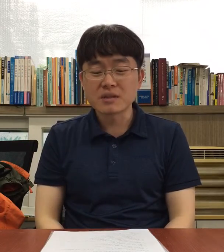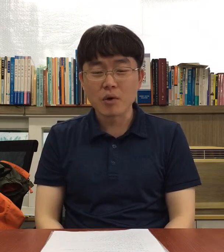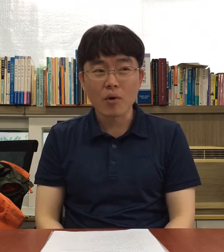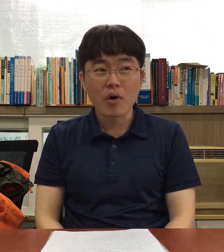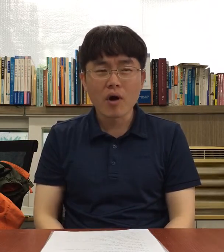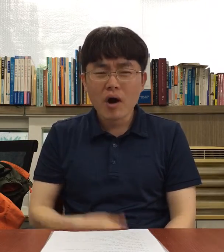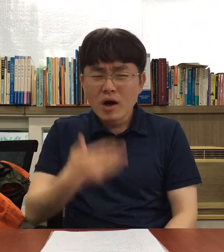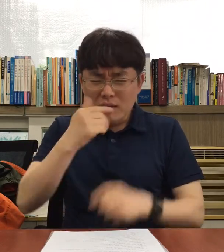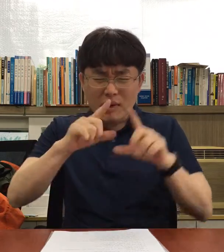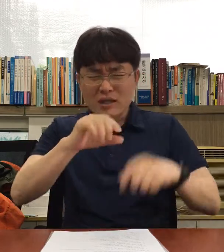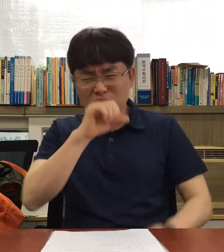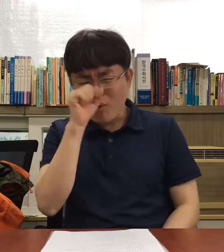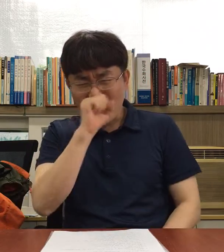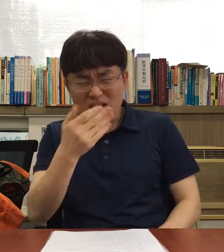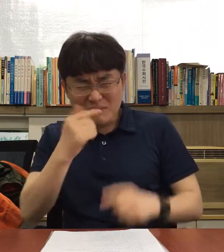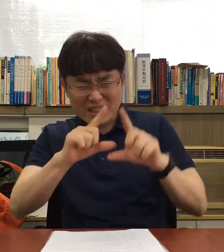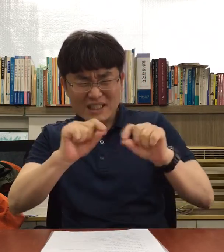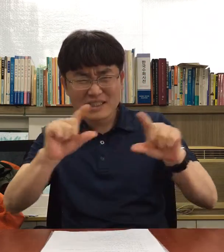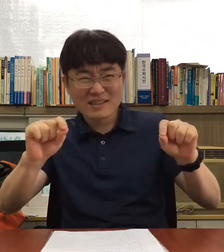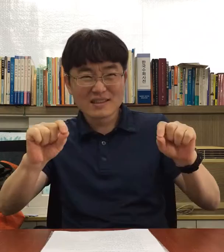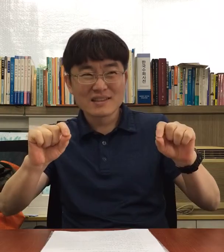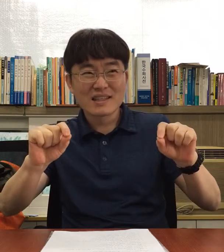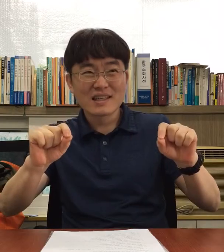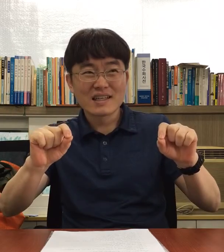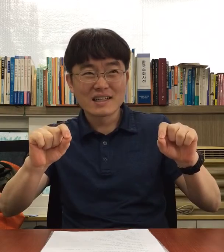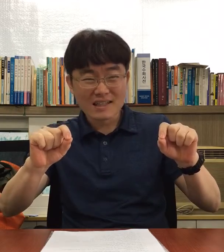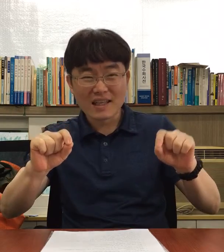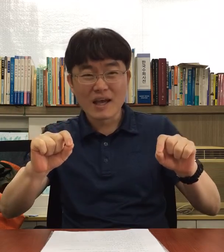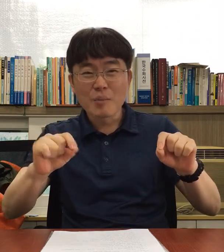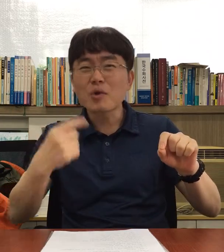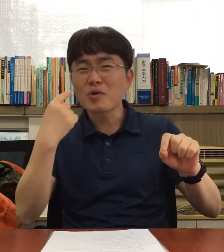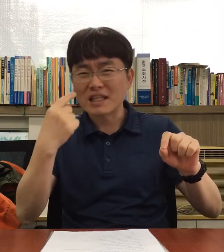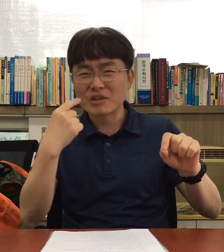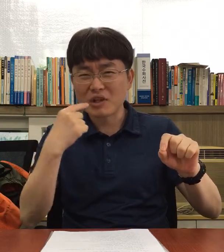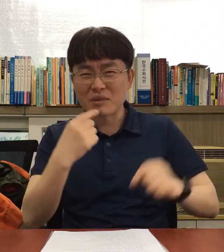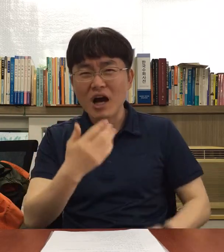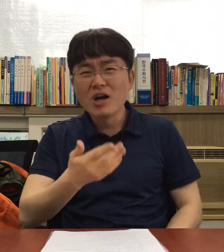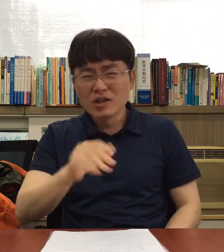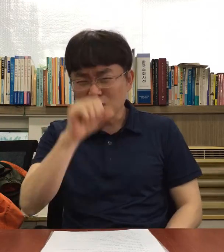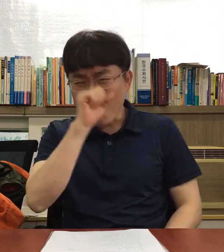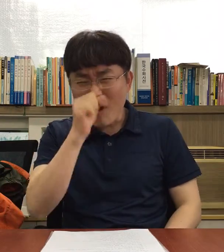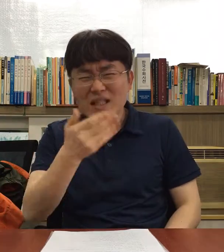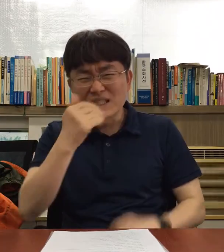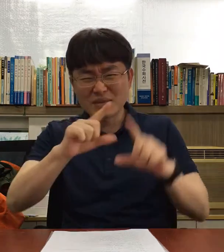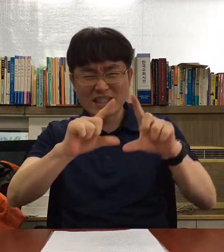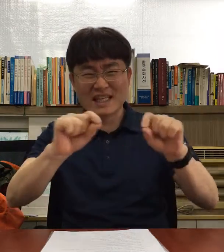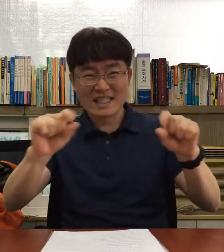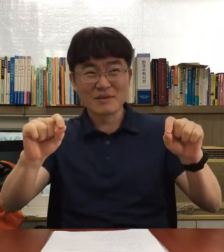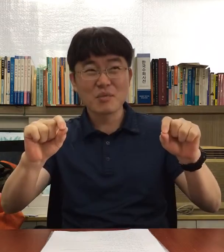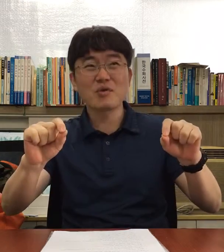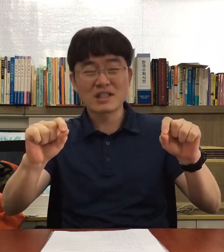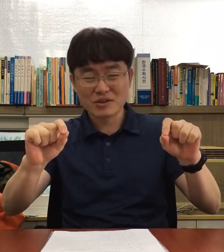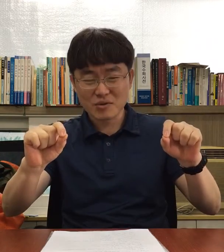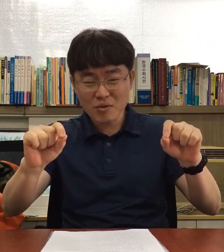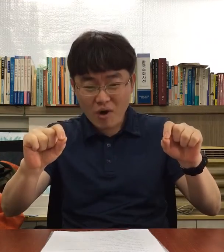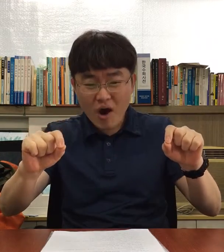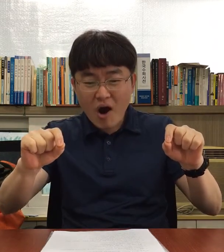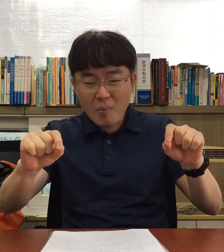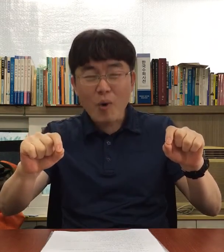먹고, 좋아하는 음식, 네, 표정을 같이 해줘야 됩니다. 좋아하는 음식까지 표정을 같이 해주고